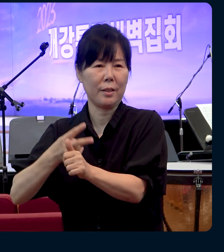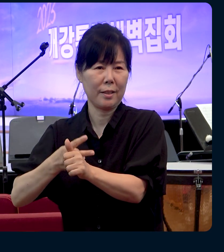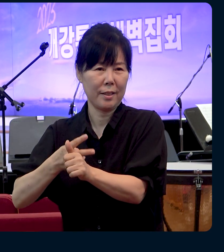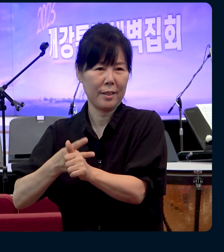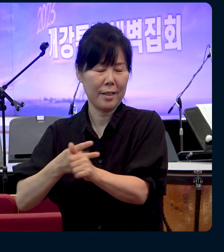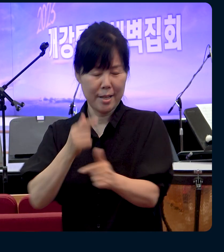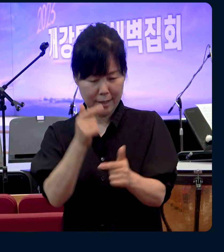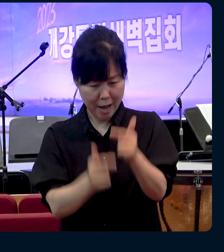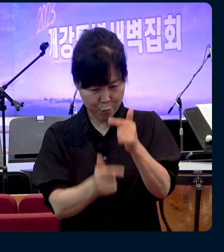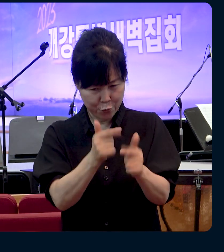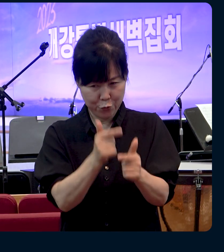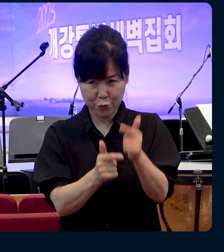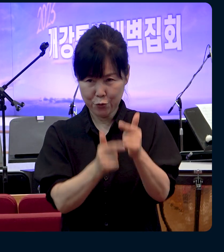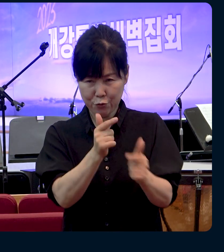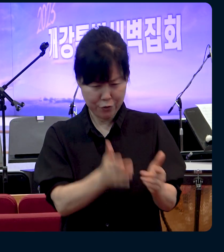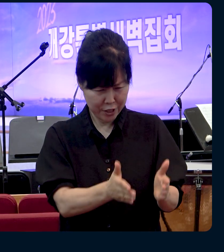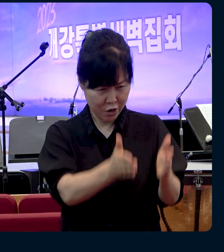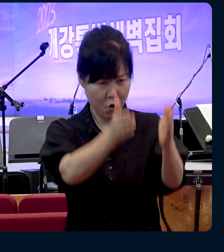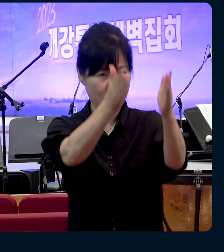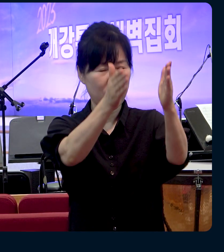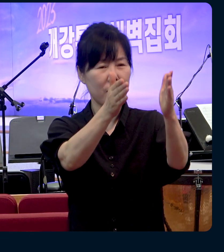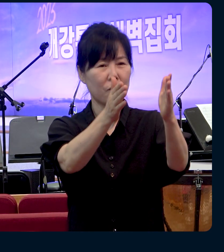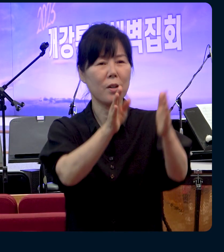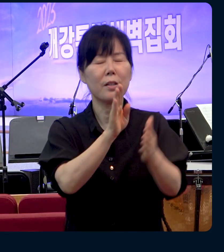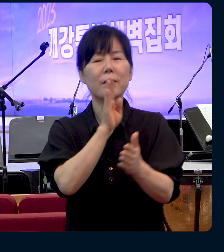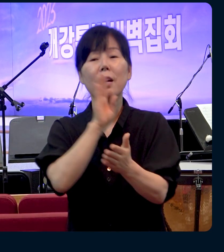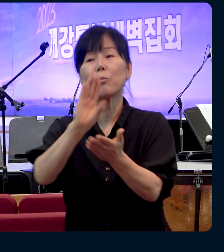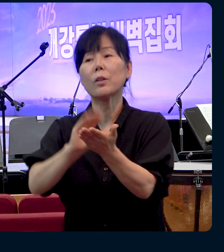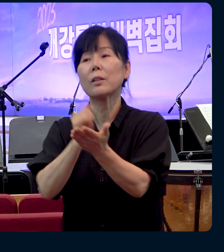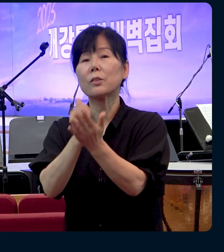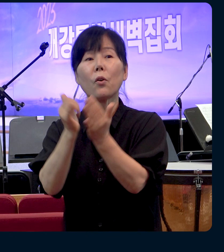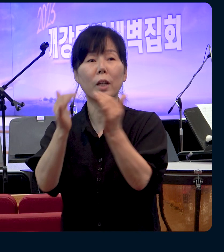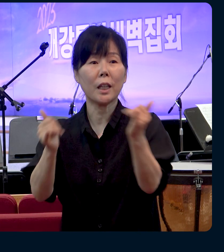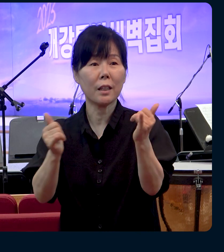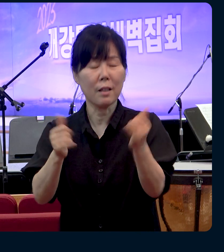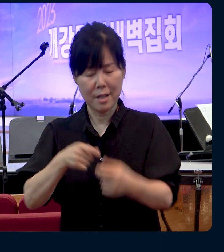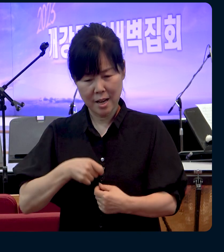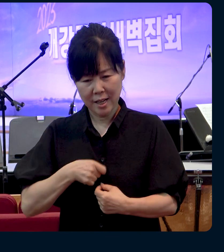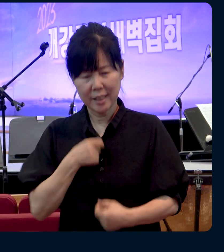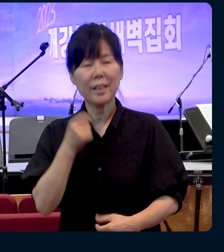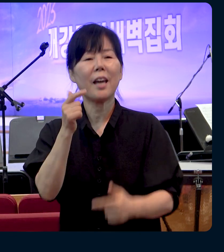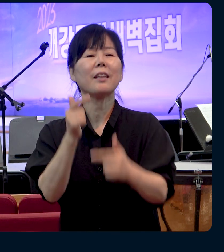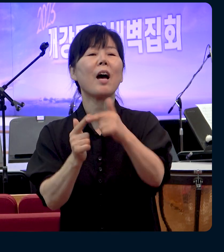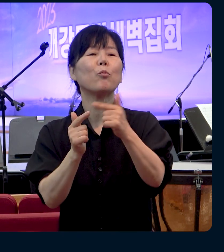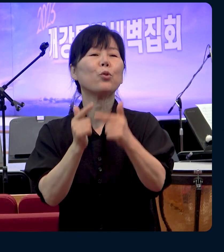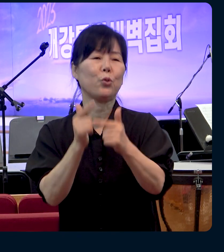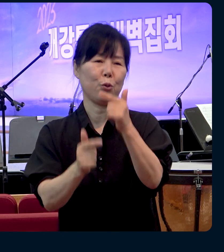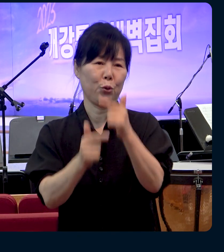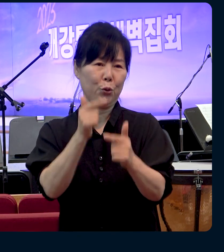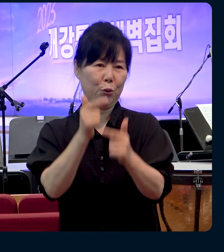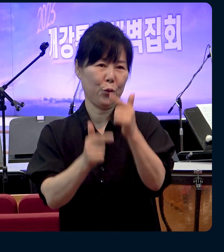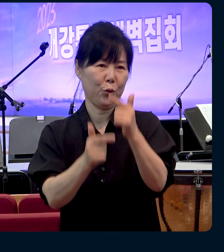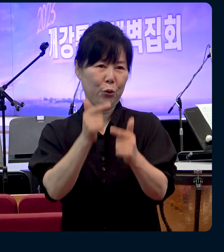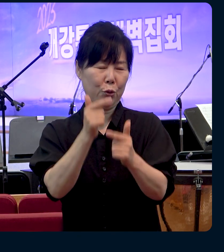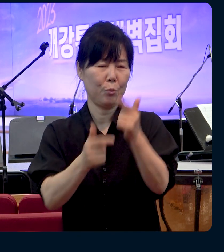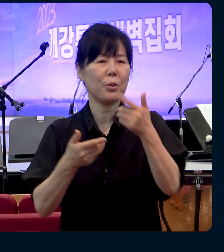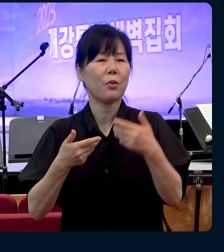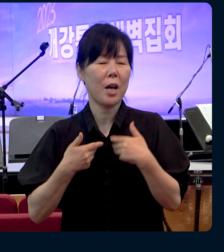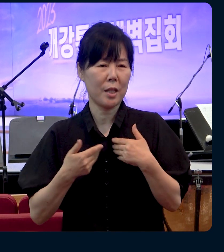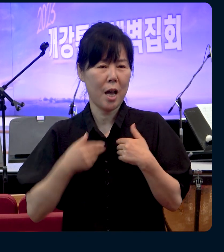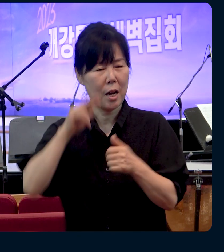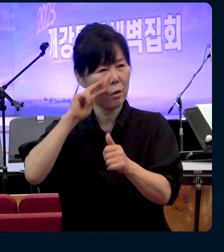받아가지고 바울은 여기서 나무를 그리고 있는 거예요. 참된 그리스도인, 의의 나무. 그게